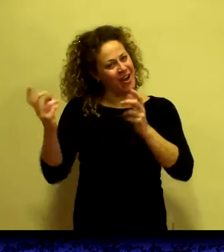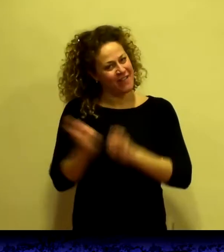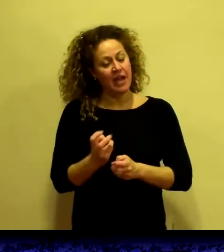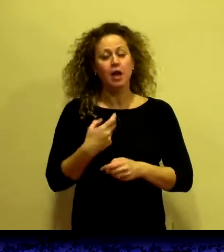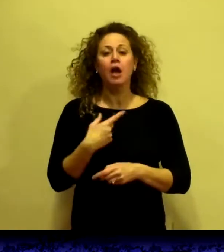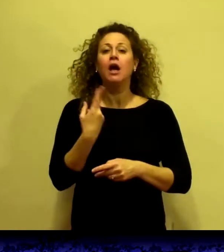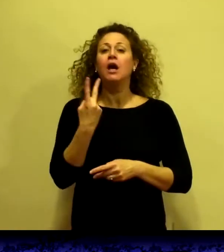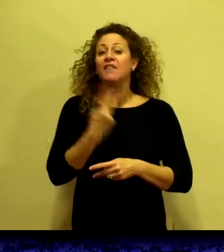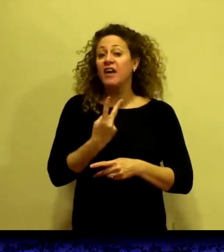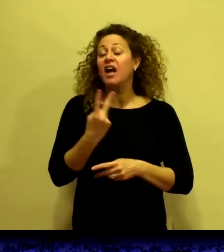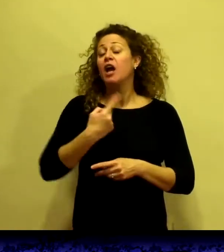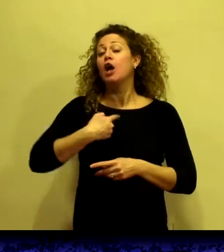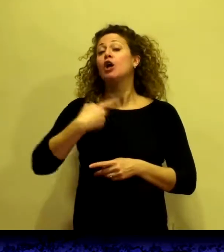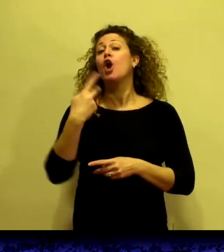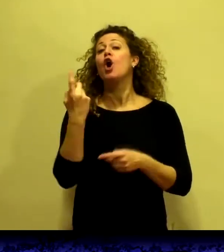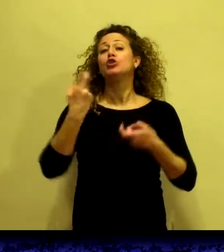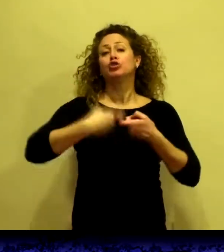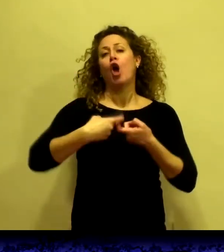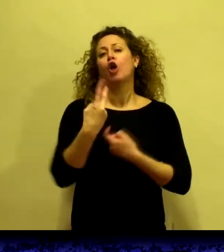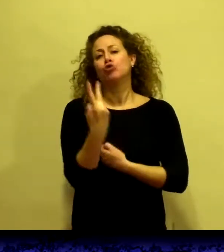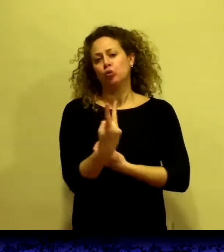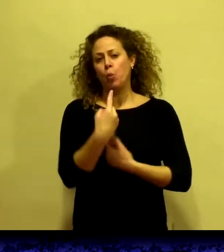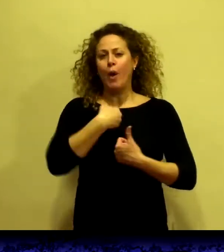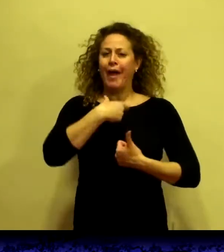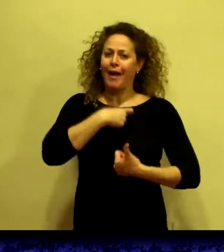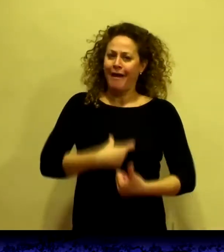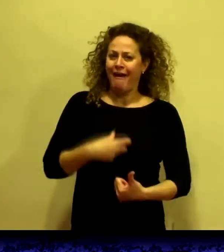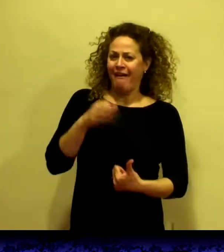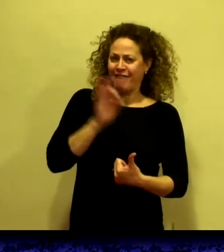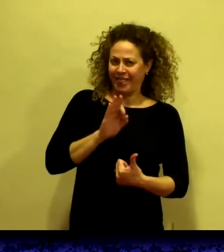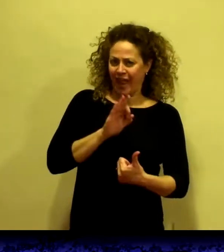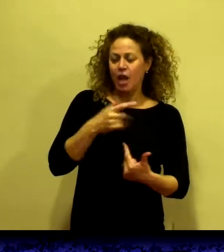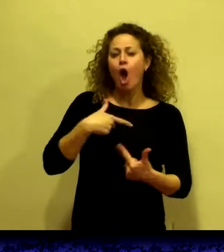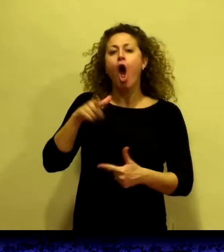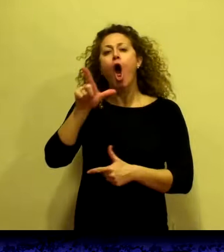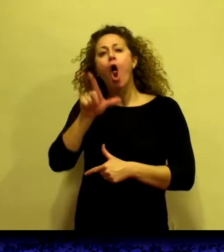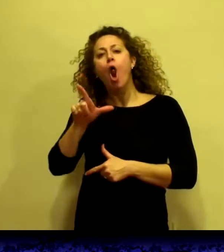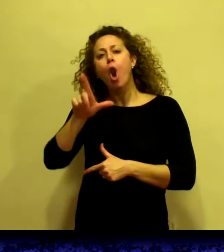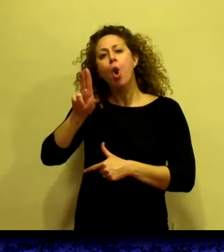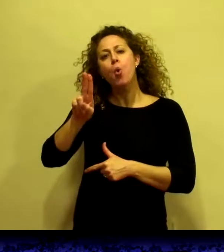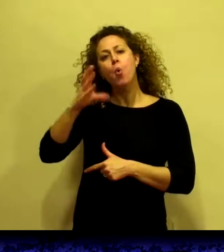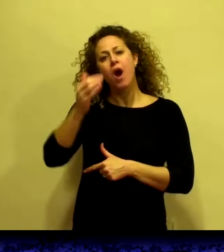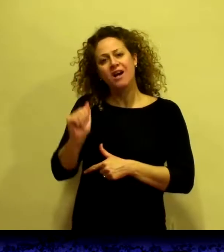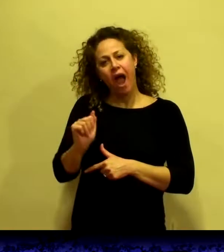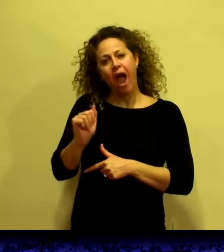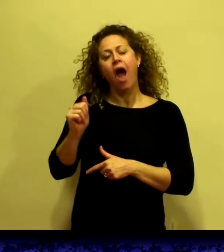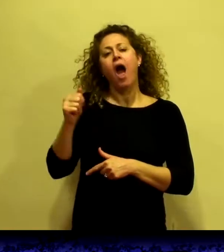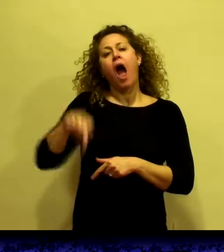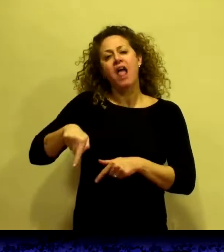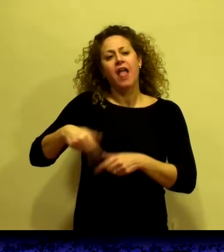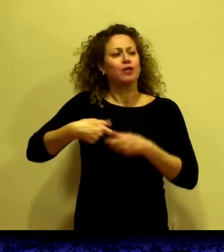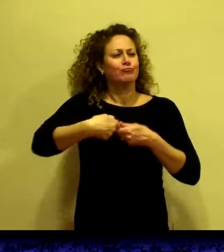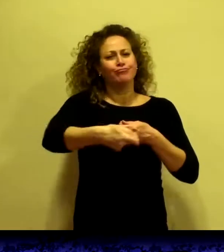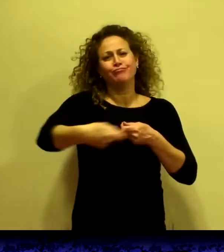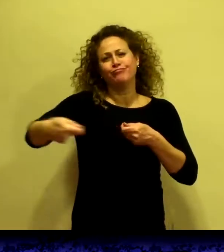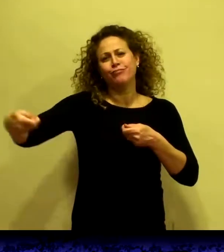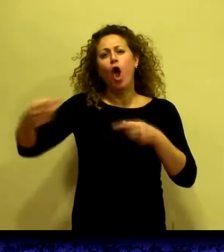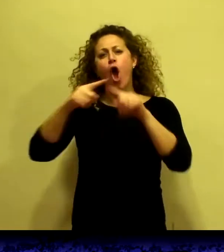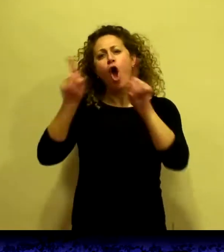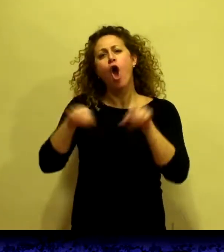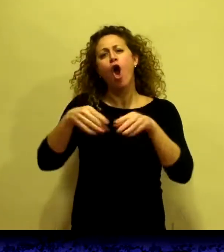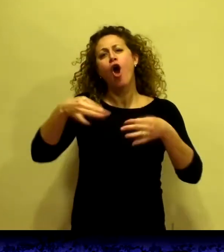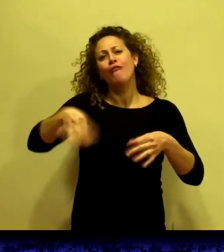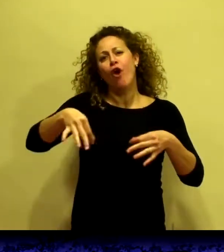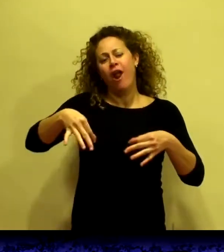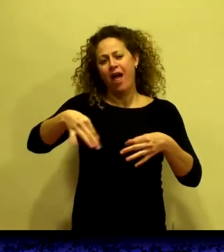soci, io sono Federica, Luca attualmente il mio socio sta distribuendo volantini in giro per il quartiere,